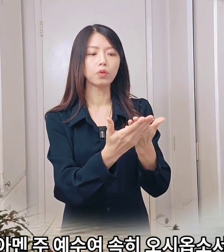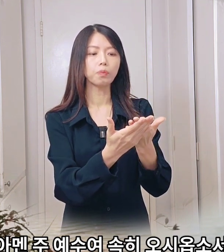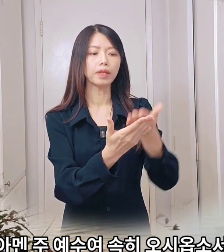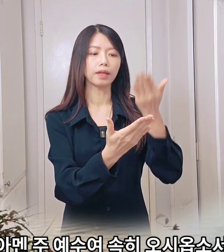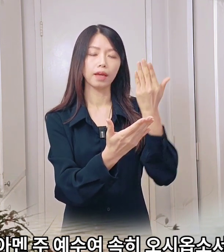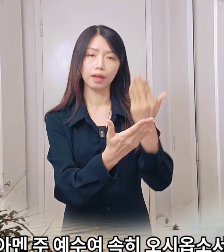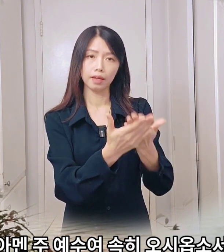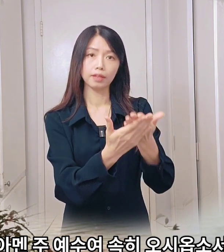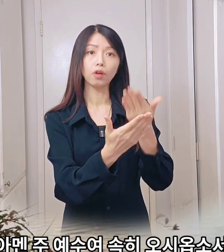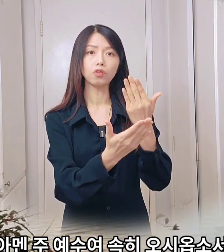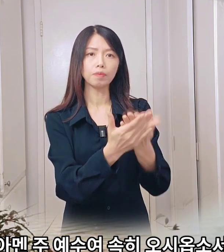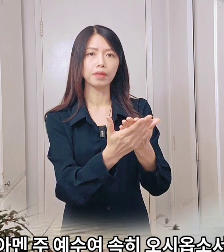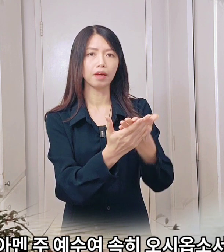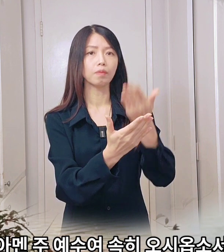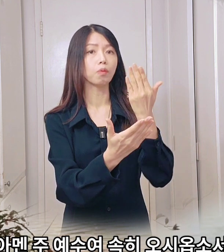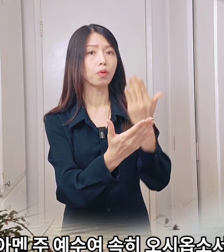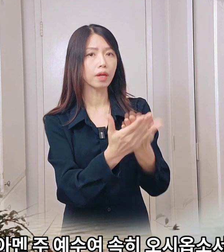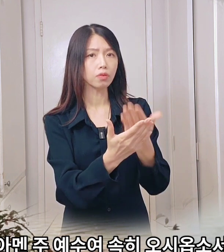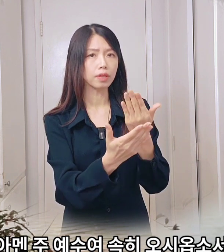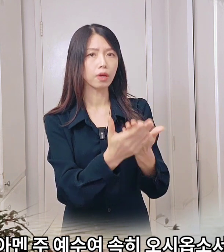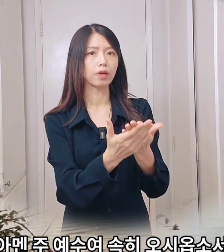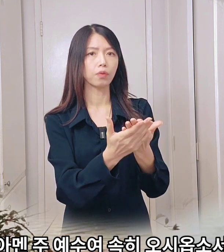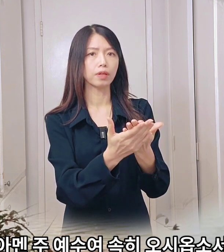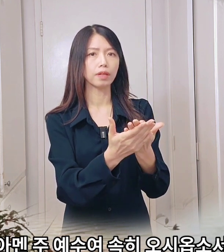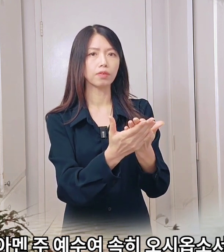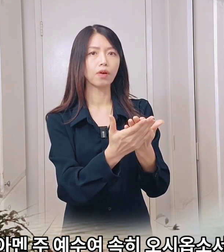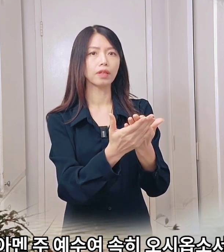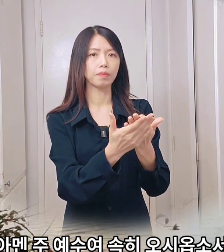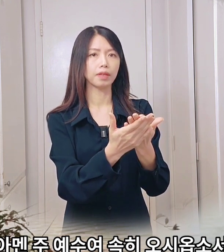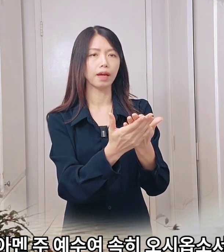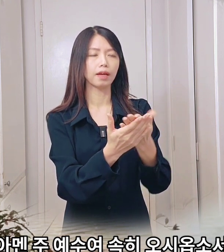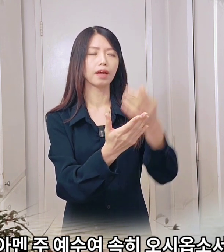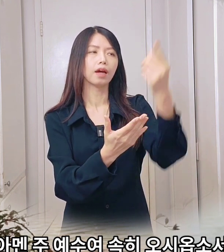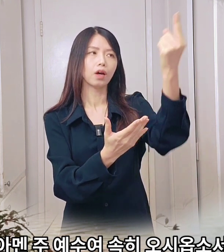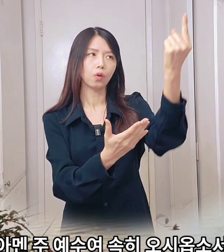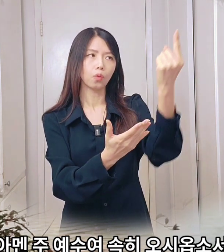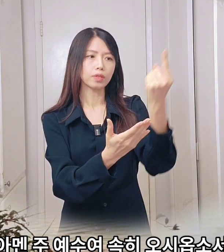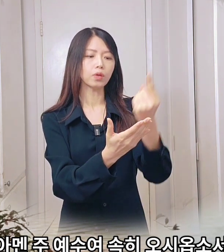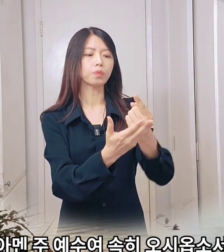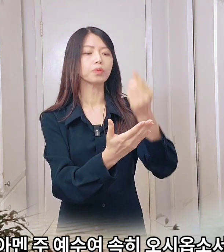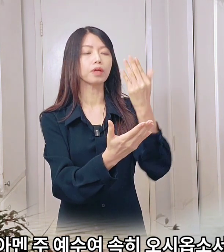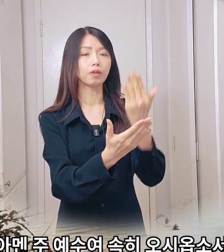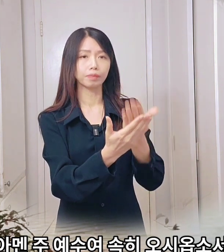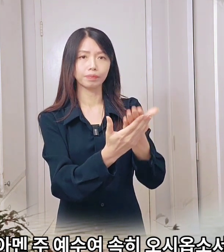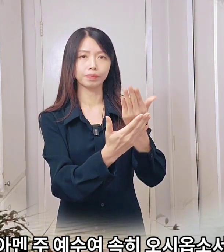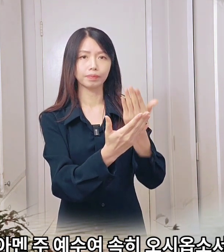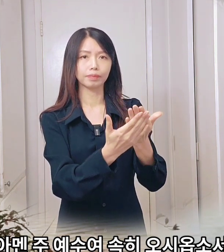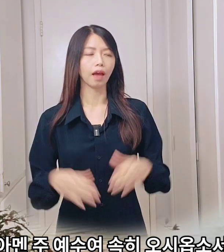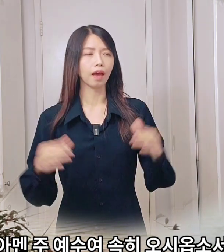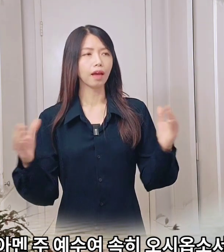오른손등을 왼손바닥에 쳐주시면 돼요. 뭐뭐 해주세요 라고 한 데에 수어가 됩니다. 오시옵소서.